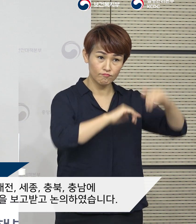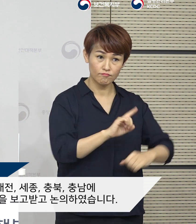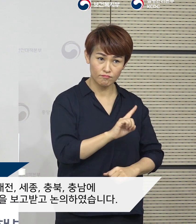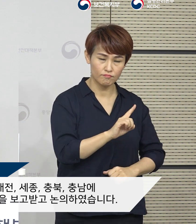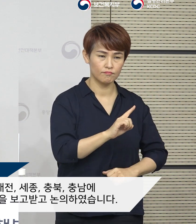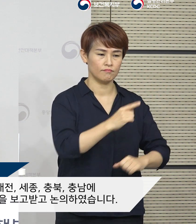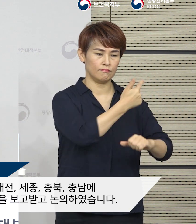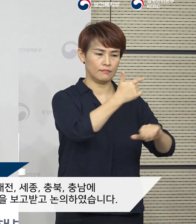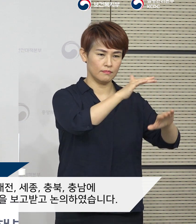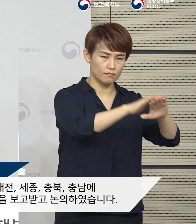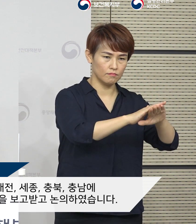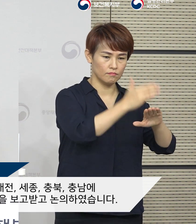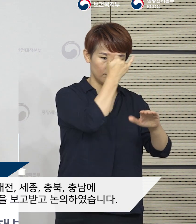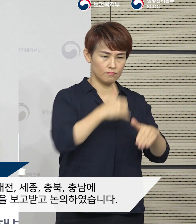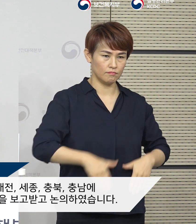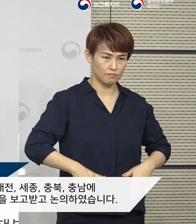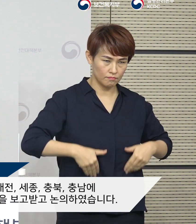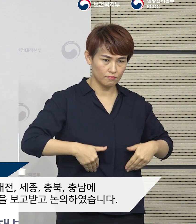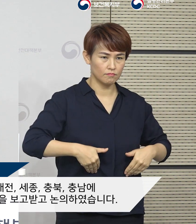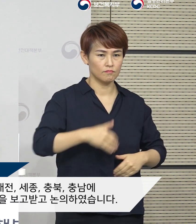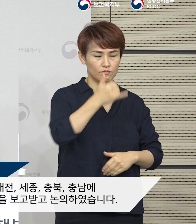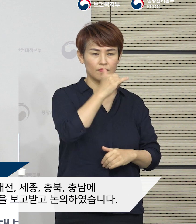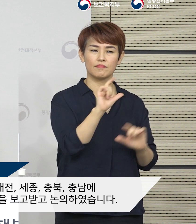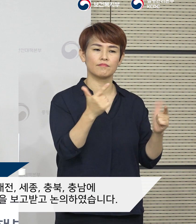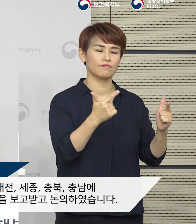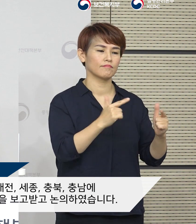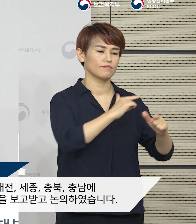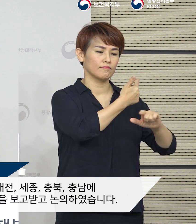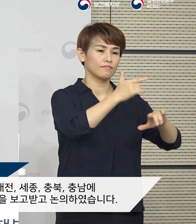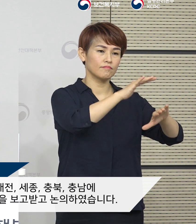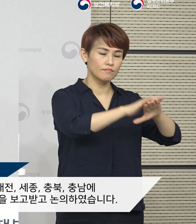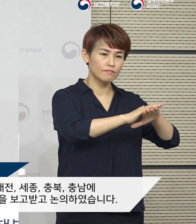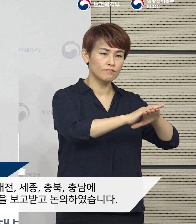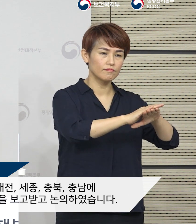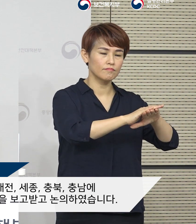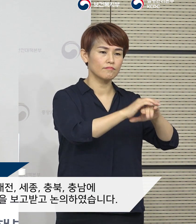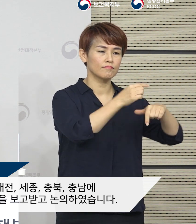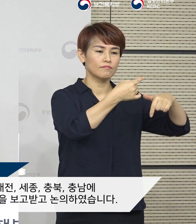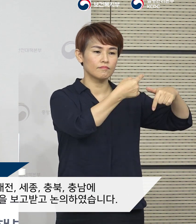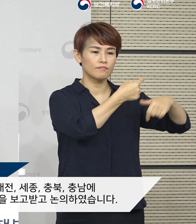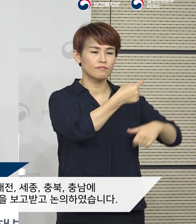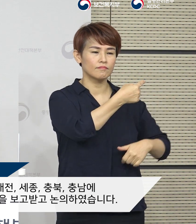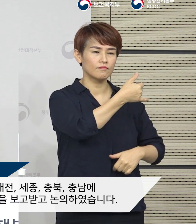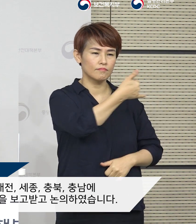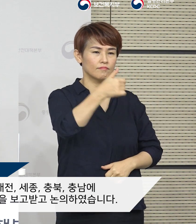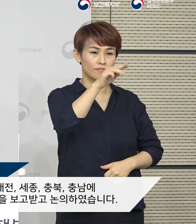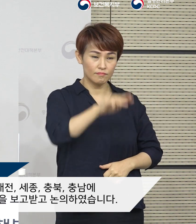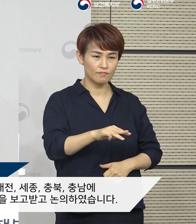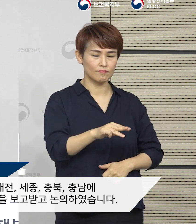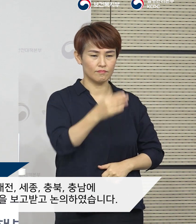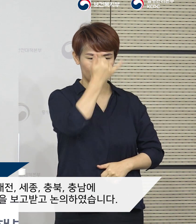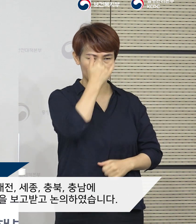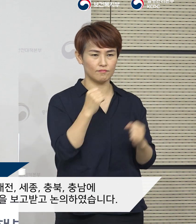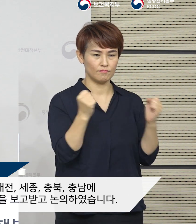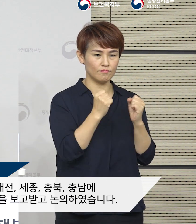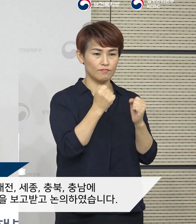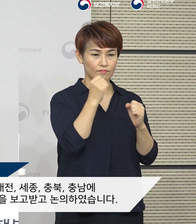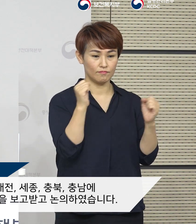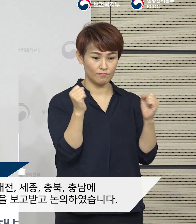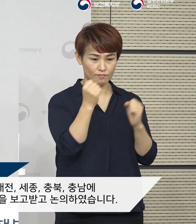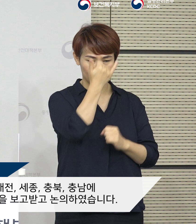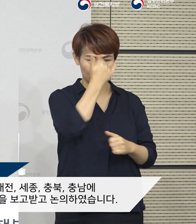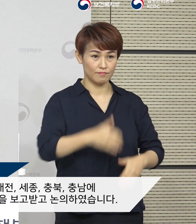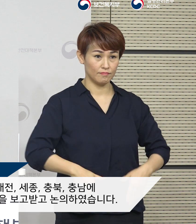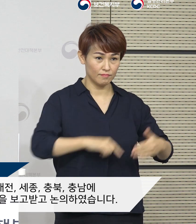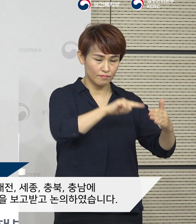대전, 충남, 충북, 대전, 세종, 충북, 충남의 사회적 거리두기 이행 상황, 마스크 수급 동향